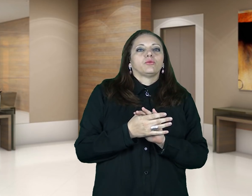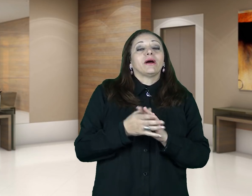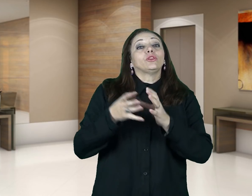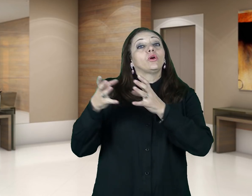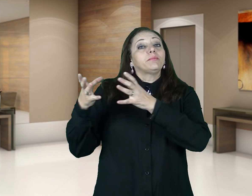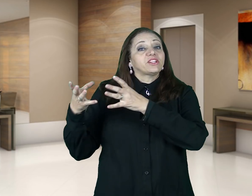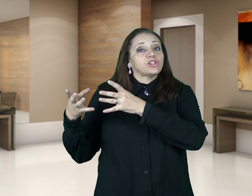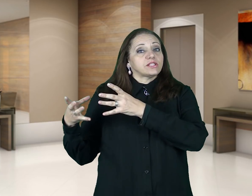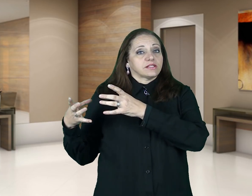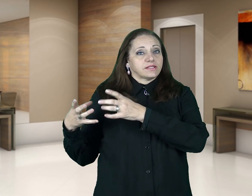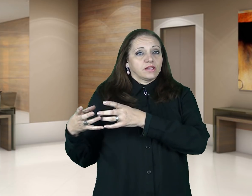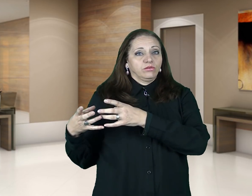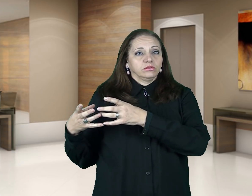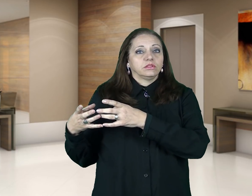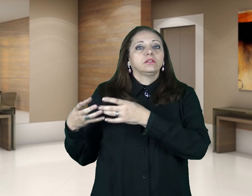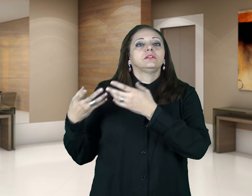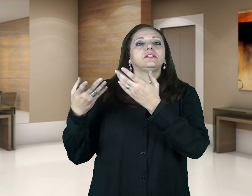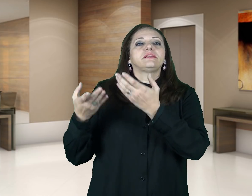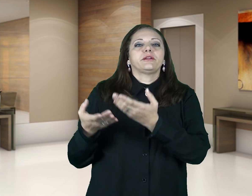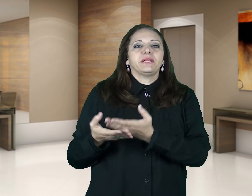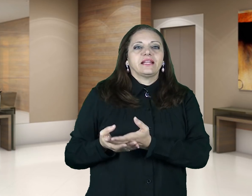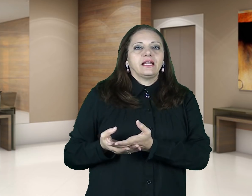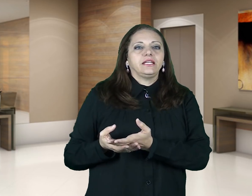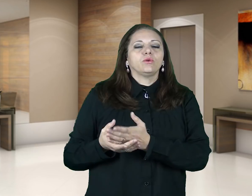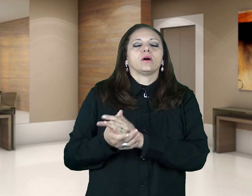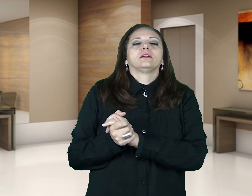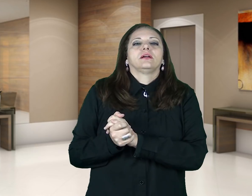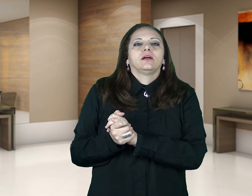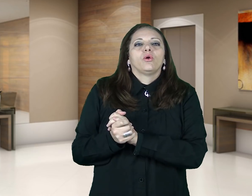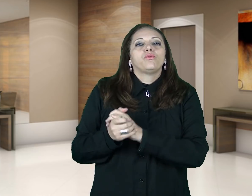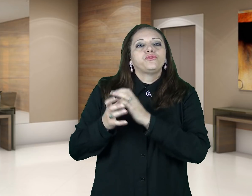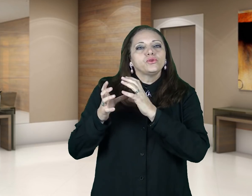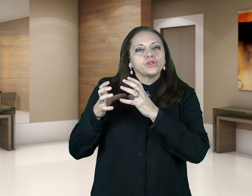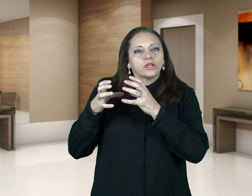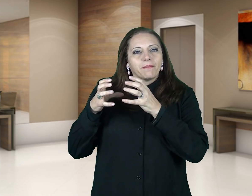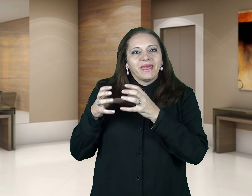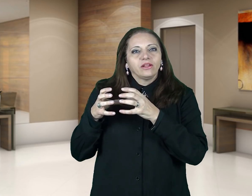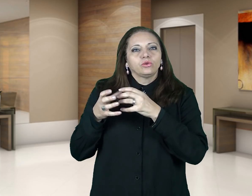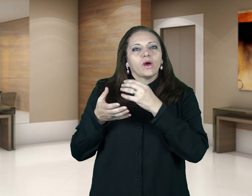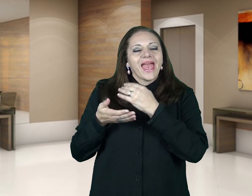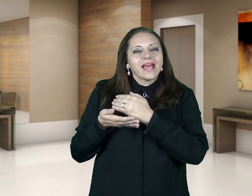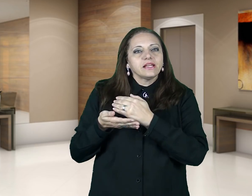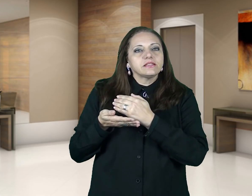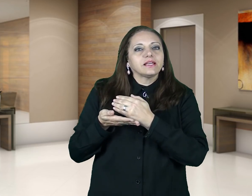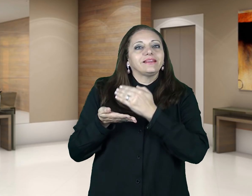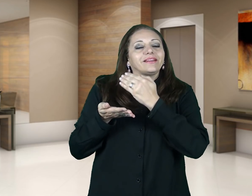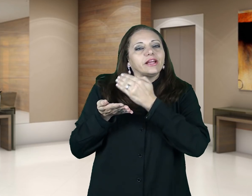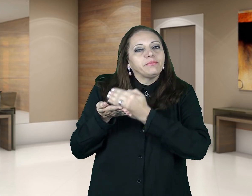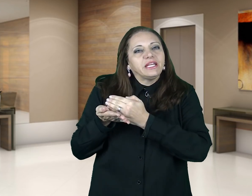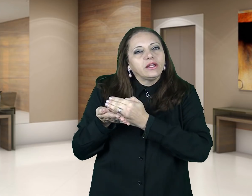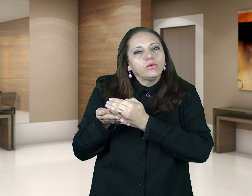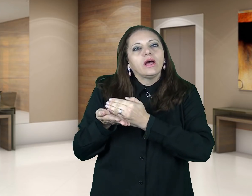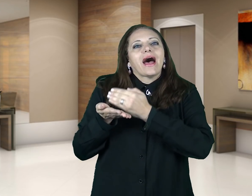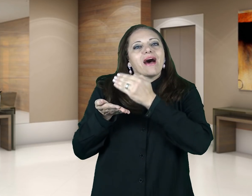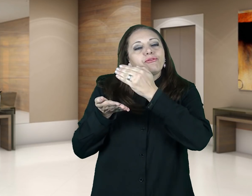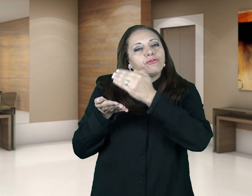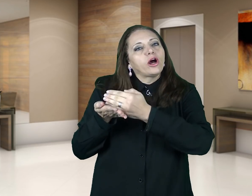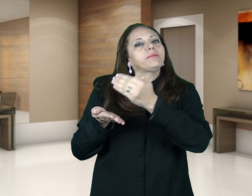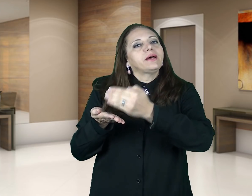Uma normatização de determinada língua, o funcionamento, regras que determinam a forma